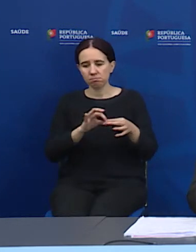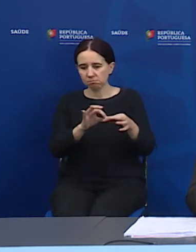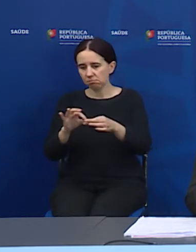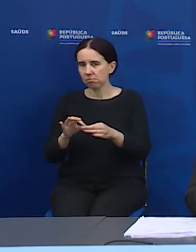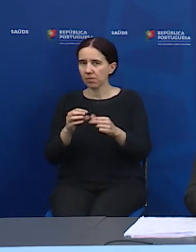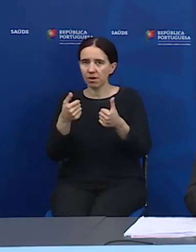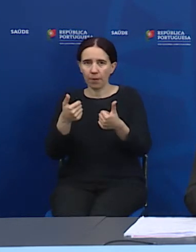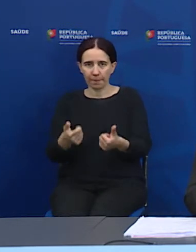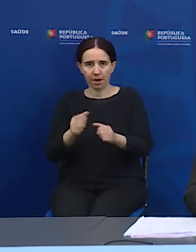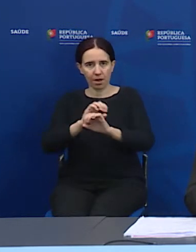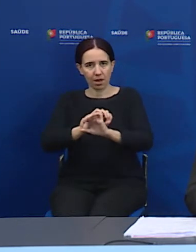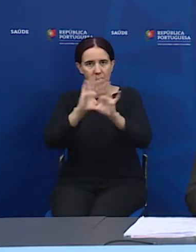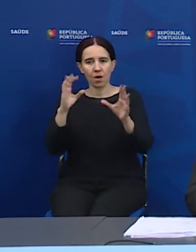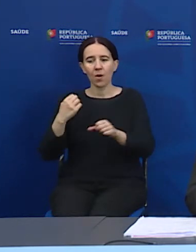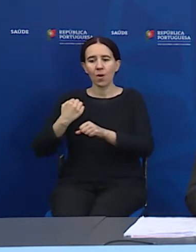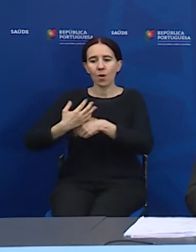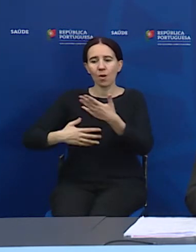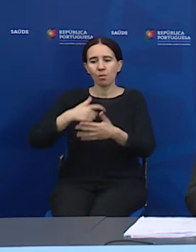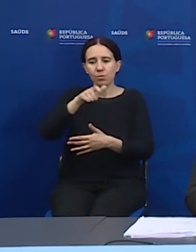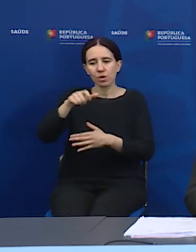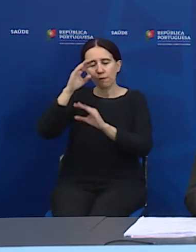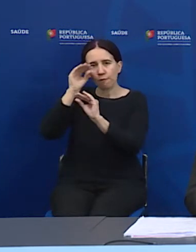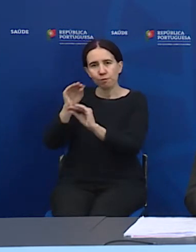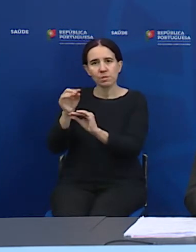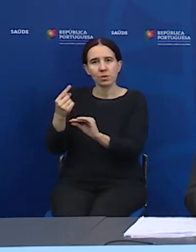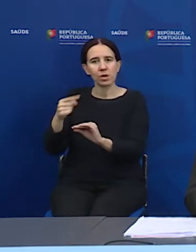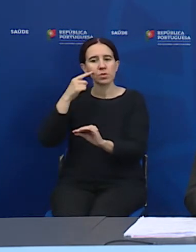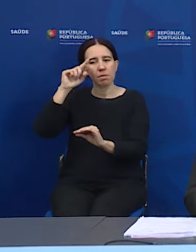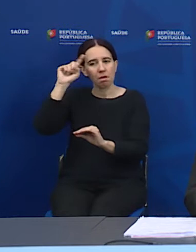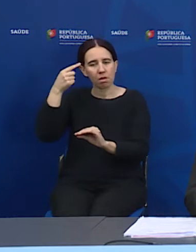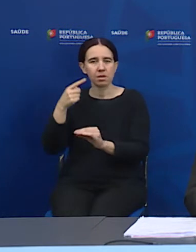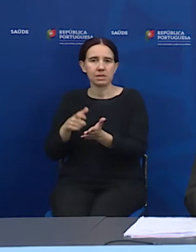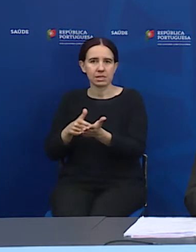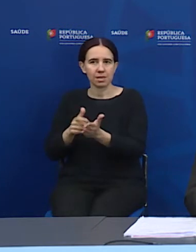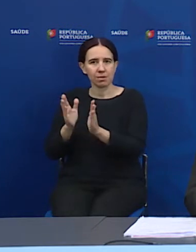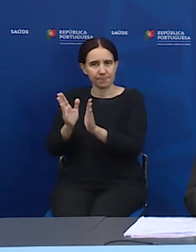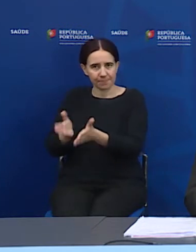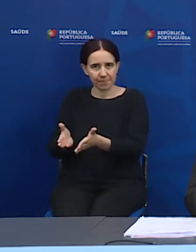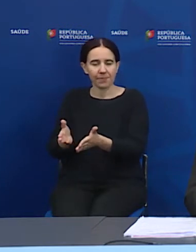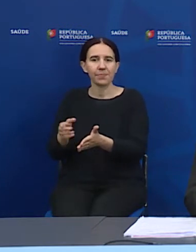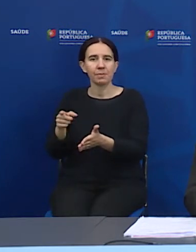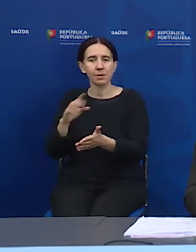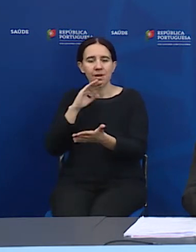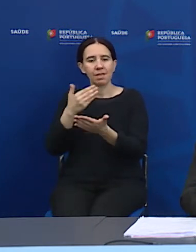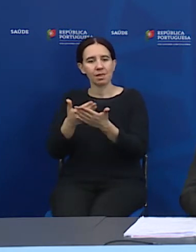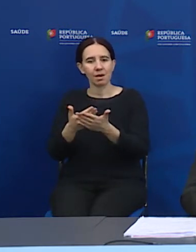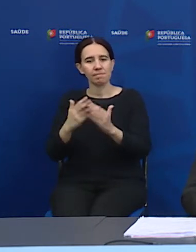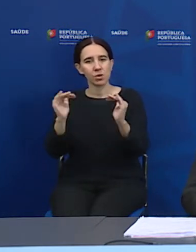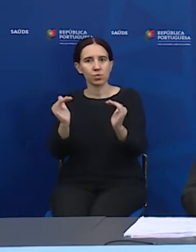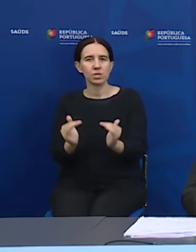definidos e nacionais têm a formação e tem os conhecimentos necessários para reduzir